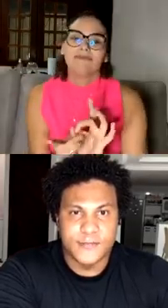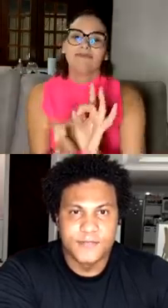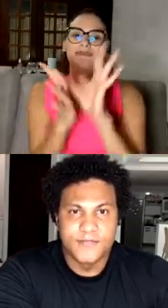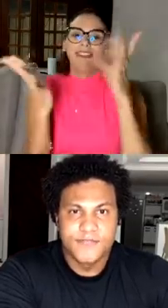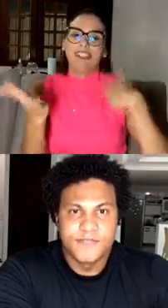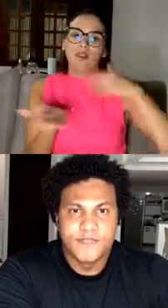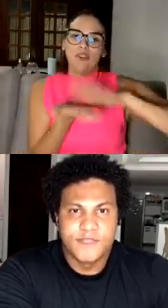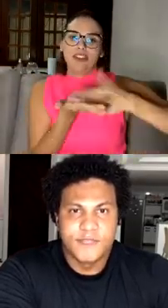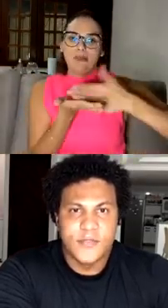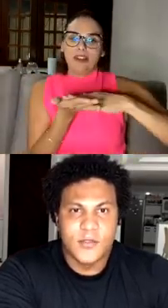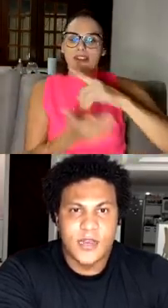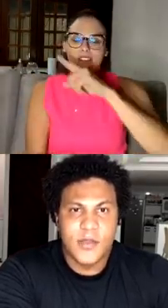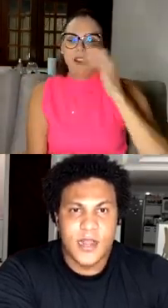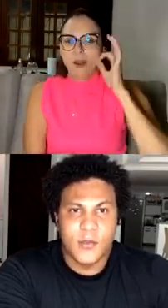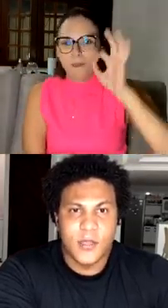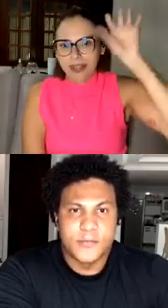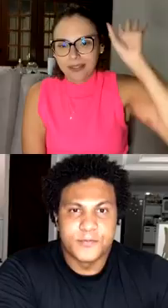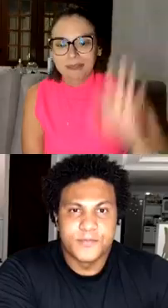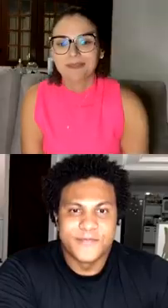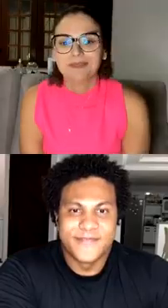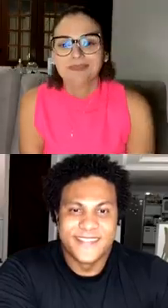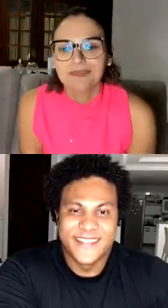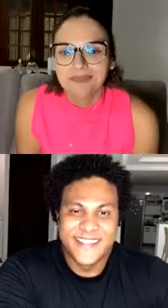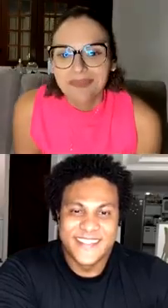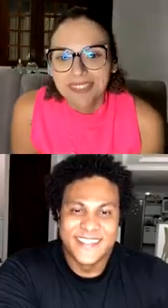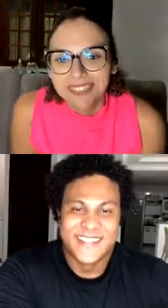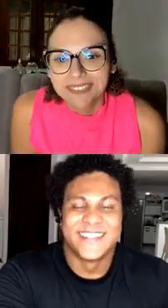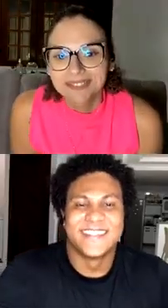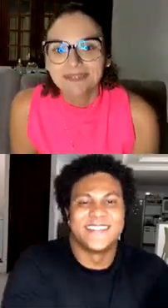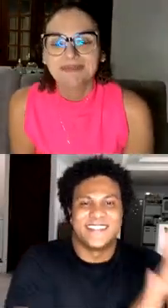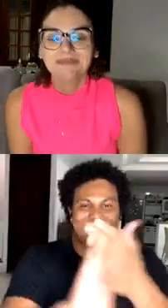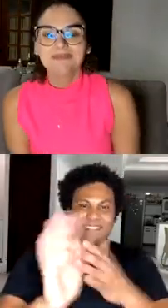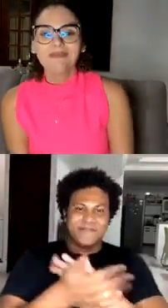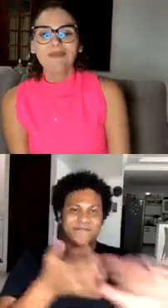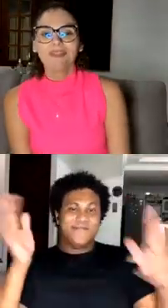dela. Então tá liberado.